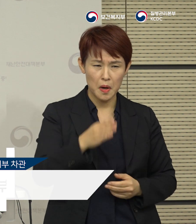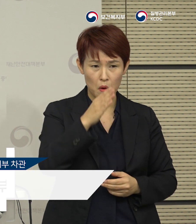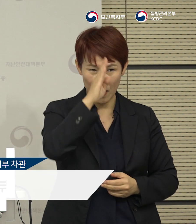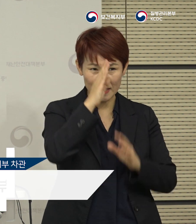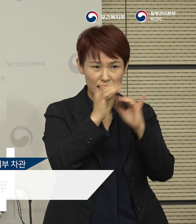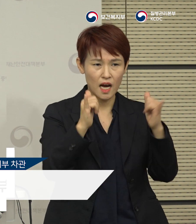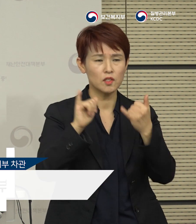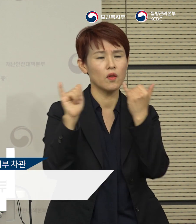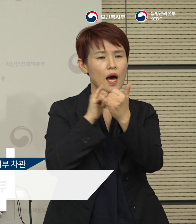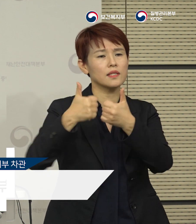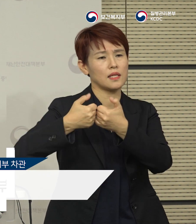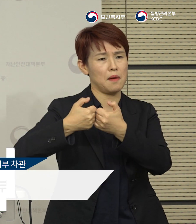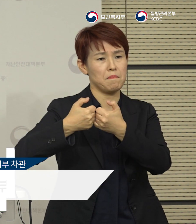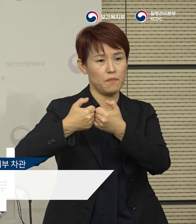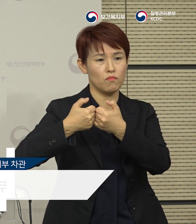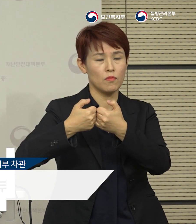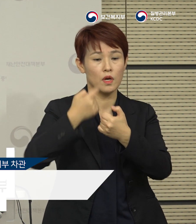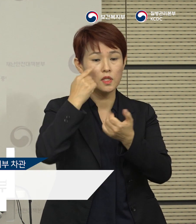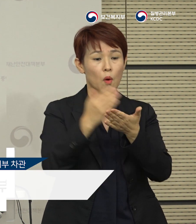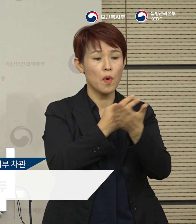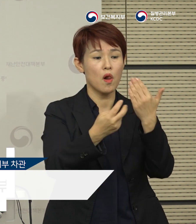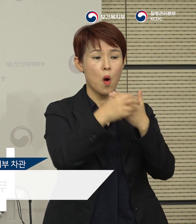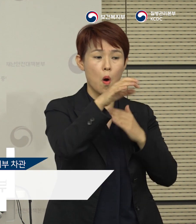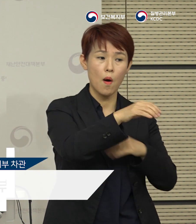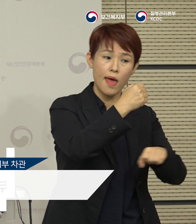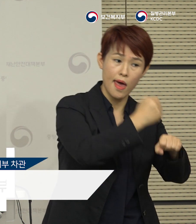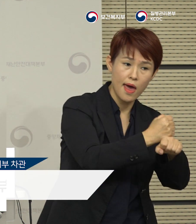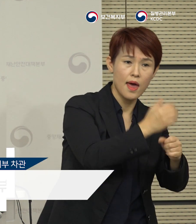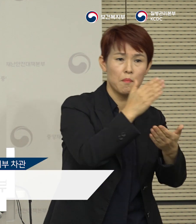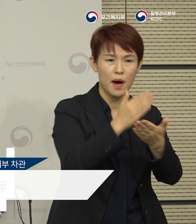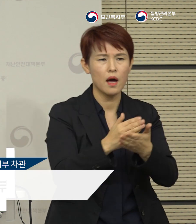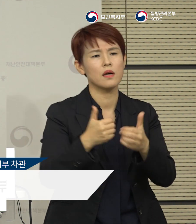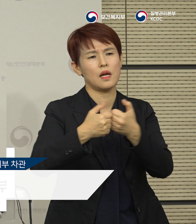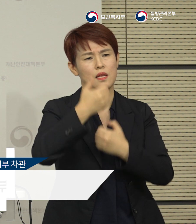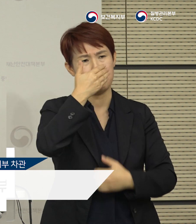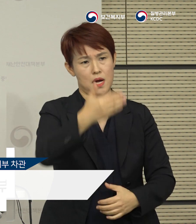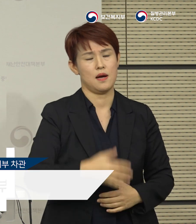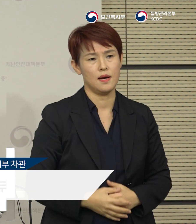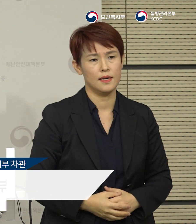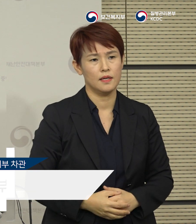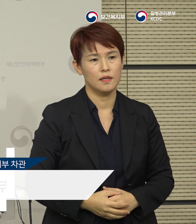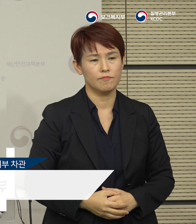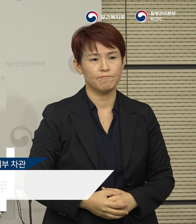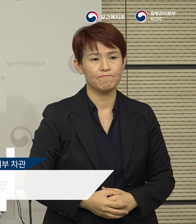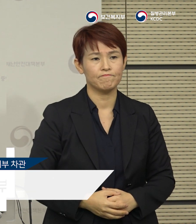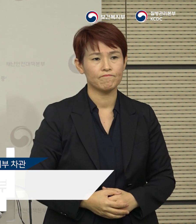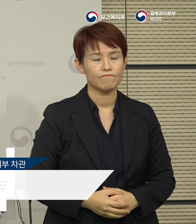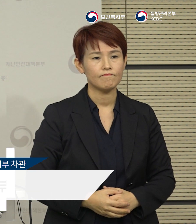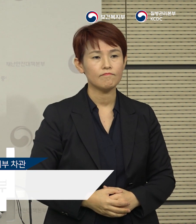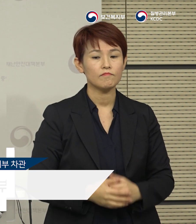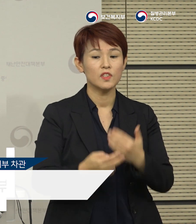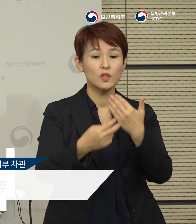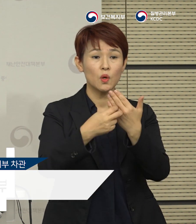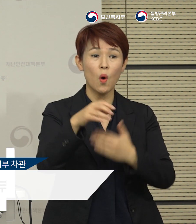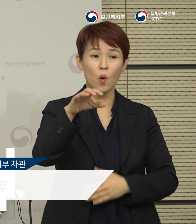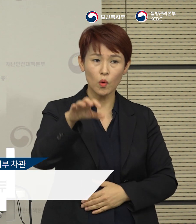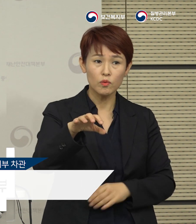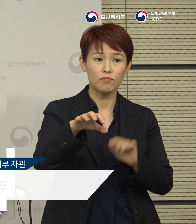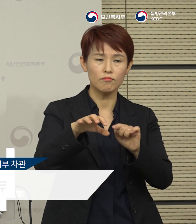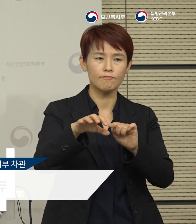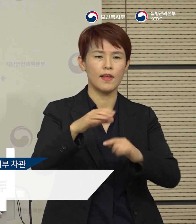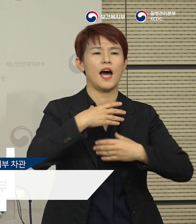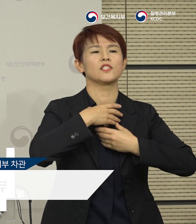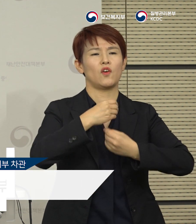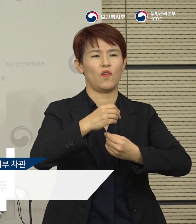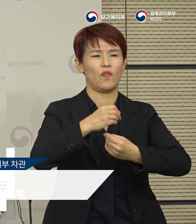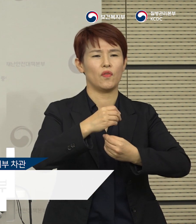전화 상담을 통하여 선별진료소의 방문 여부 등을 상담받을 수 있으며 이를 통해 의료기관도